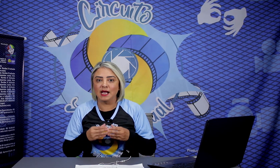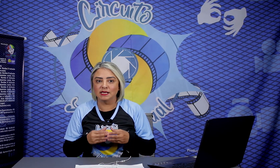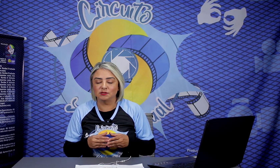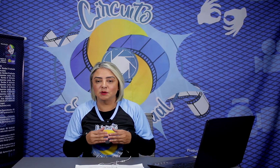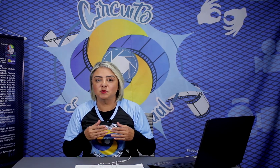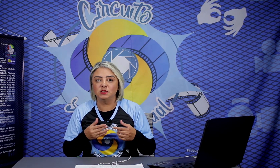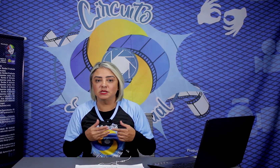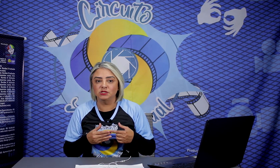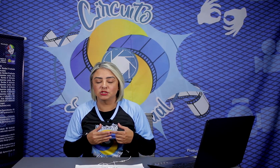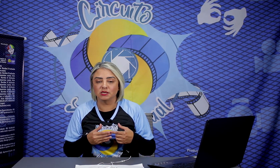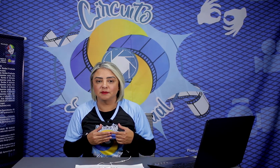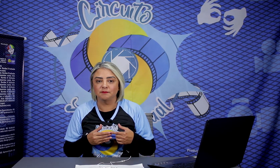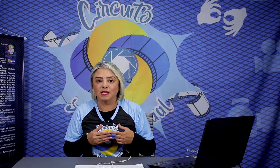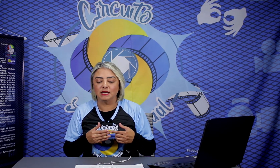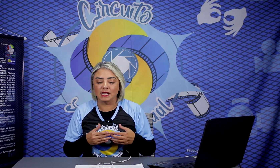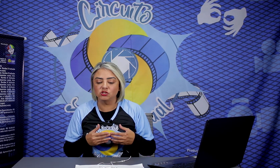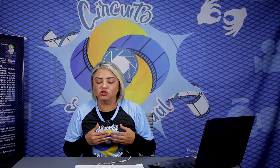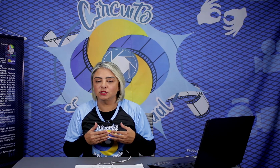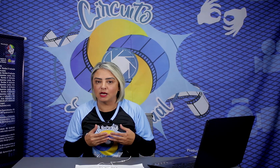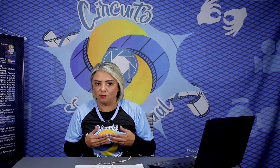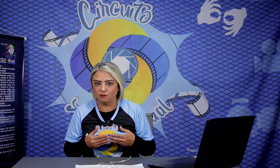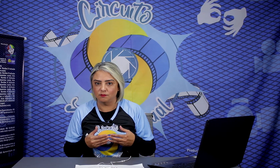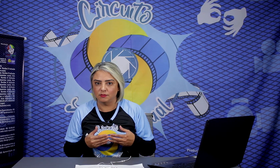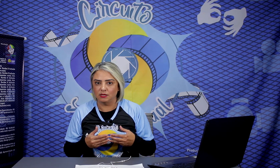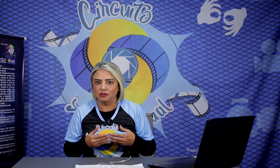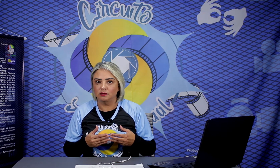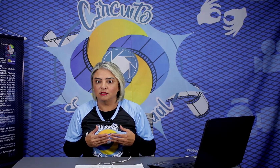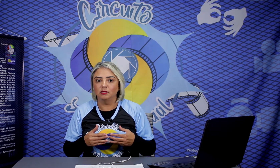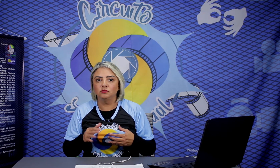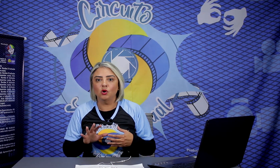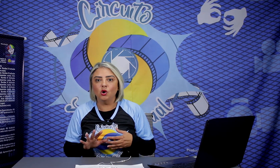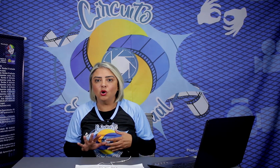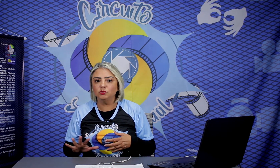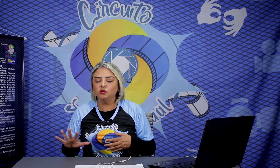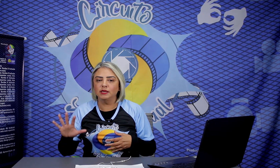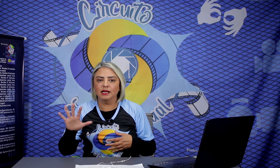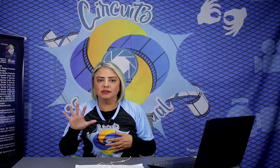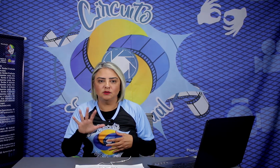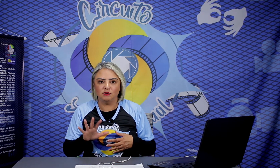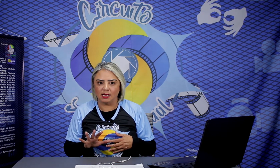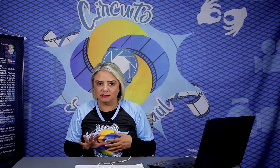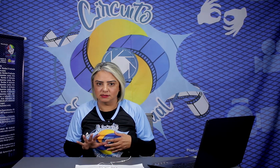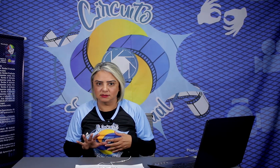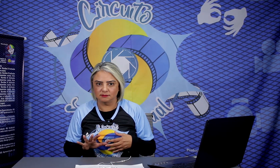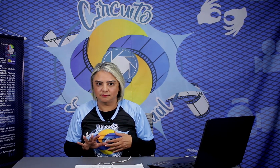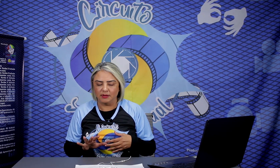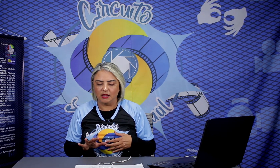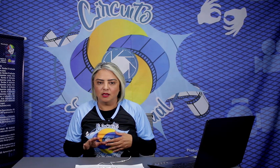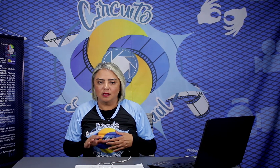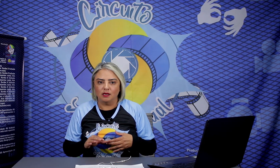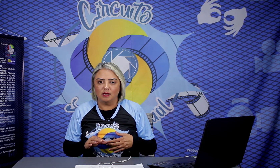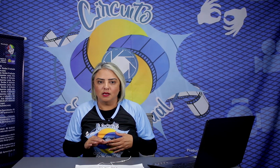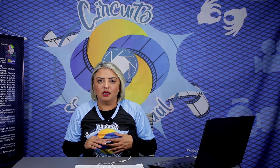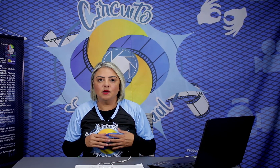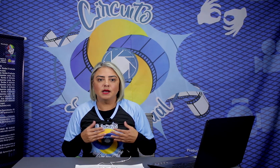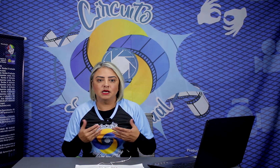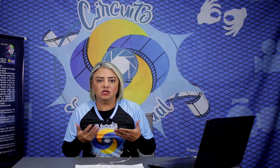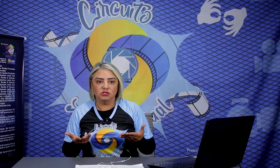é uma política nacional. Todo lugar tem um CAS. Eu acredito que